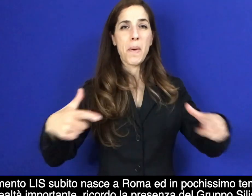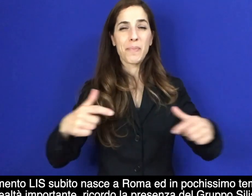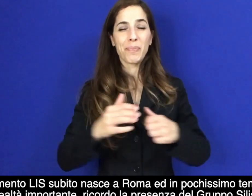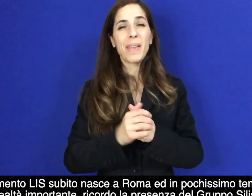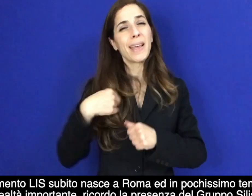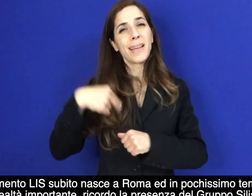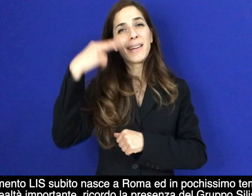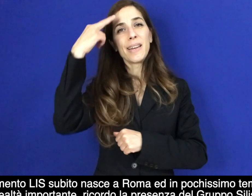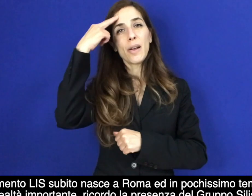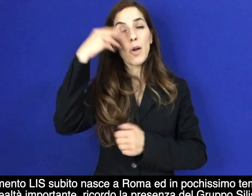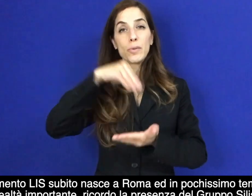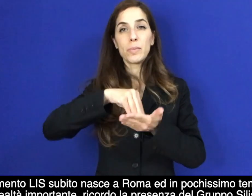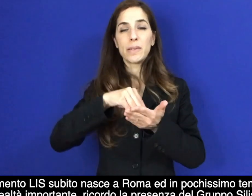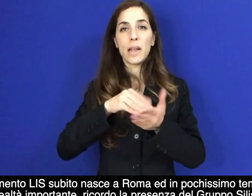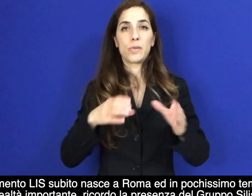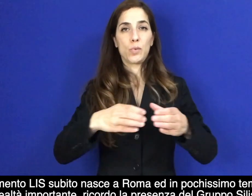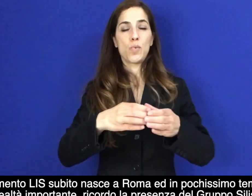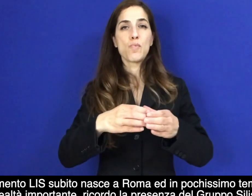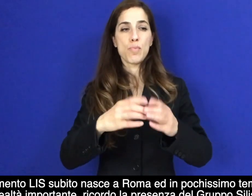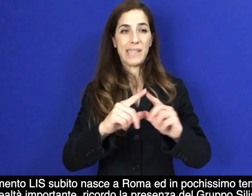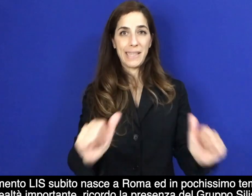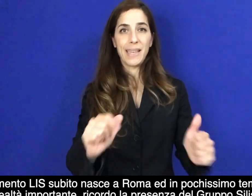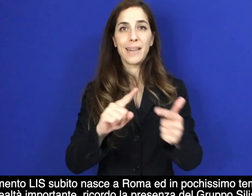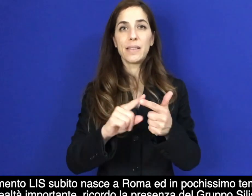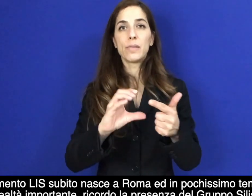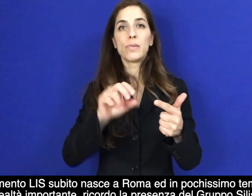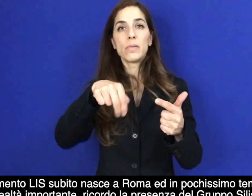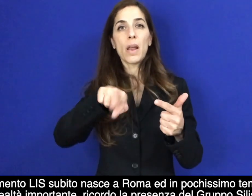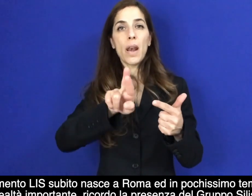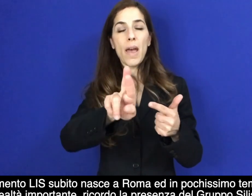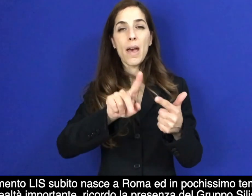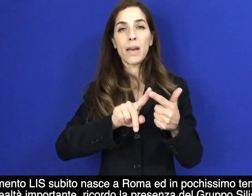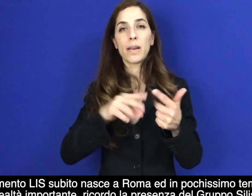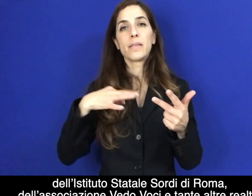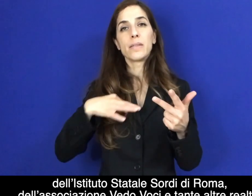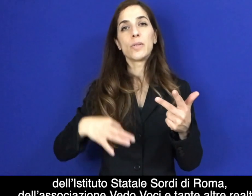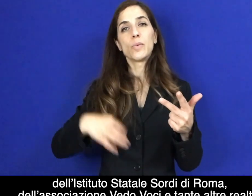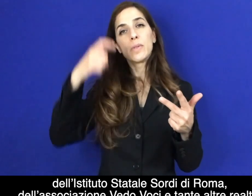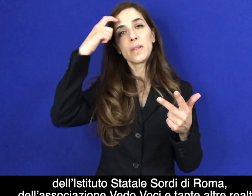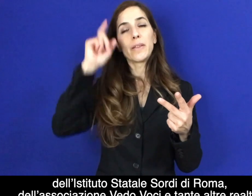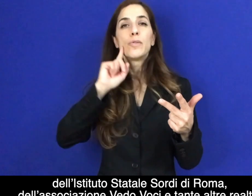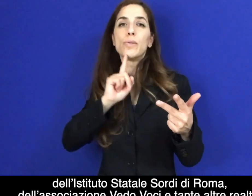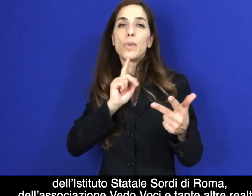importante e ricordo la presenza del gruppo silis del cnr dell'istituto statale sordi di roma